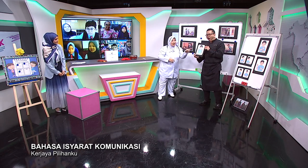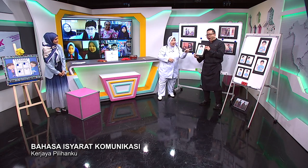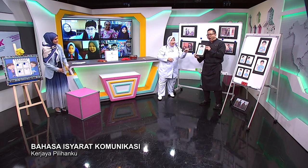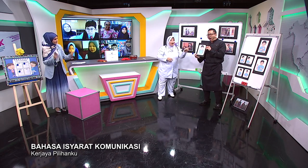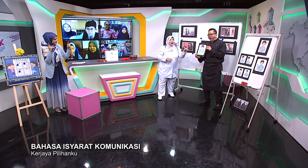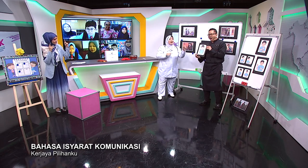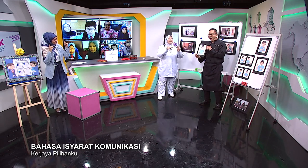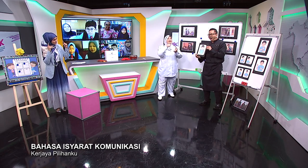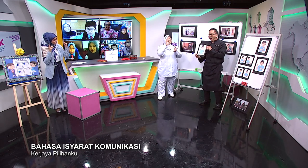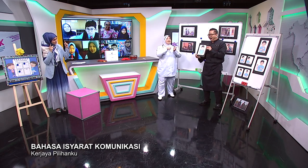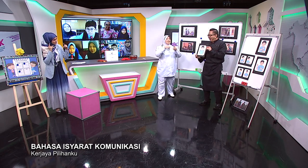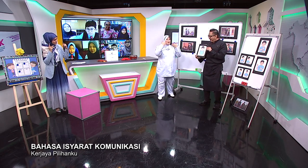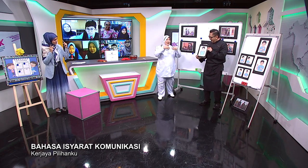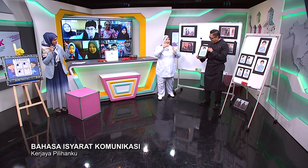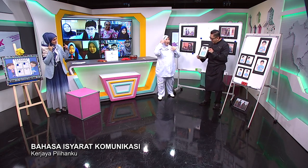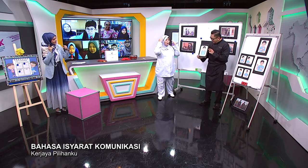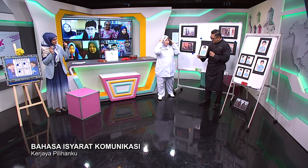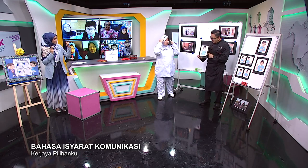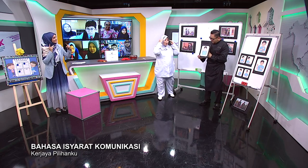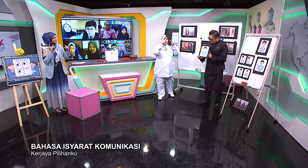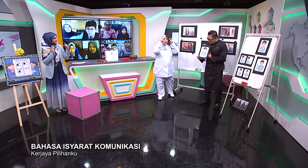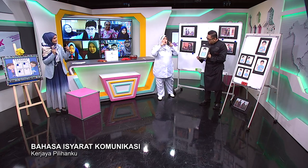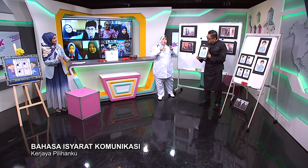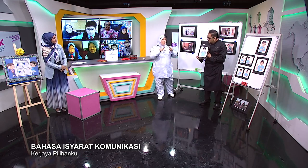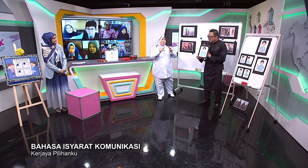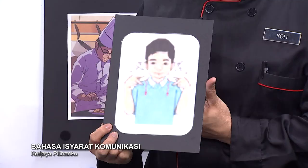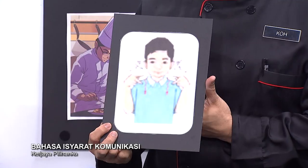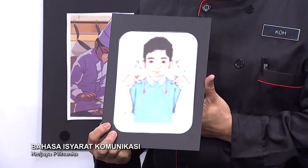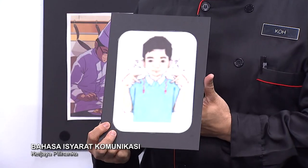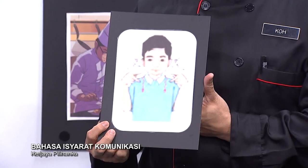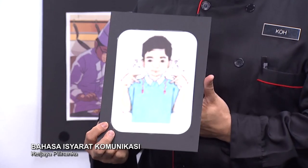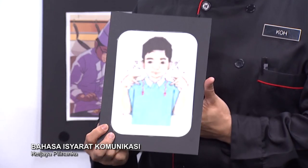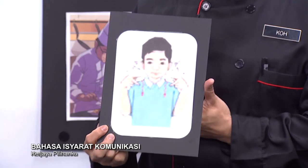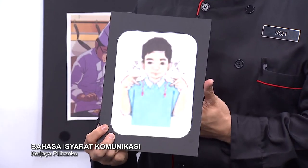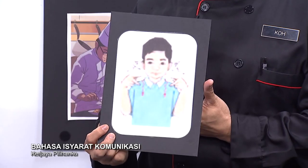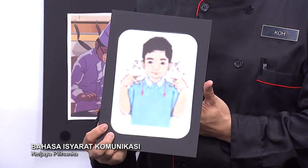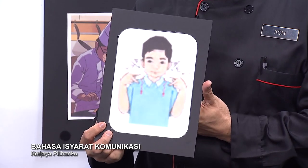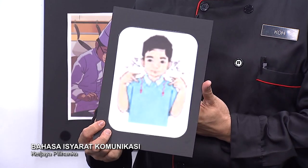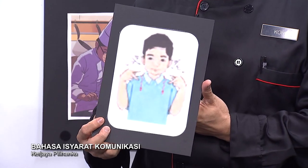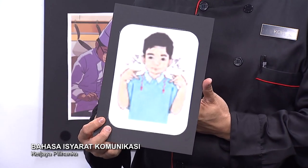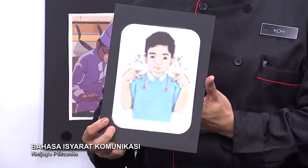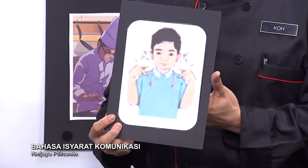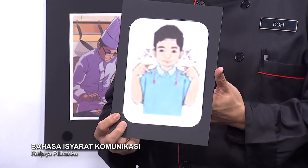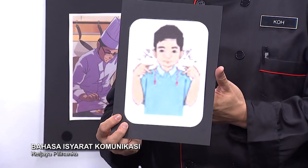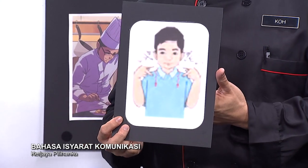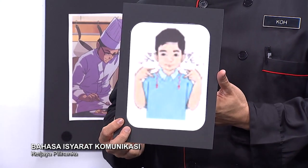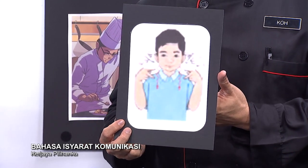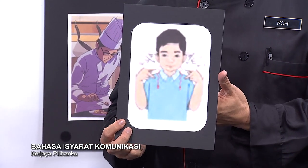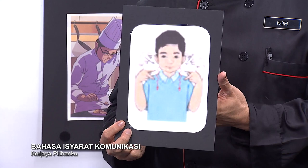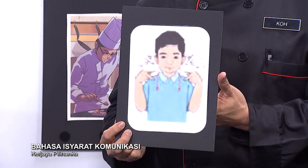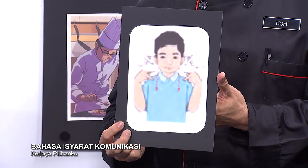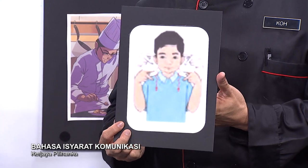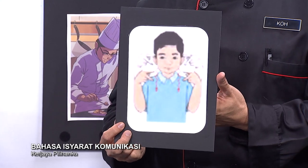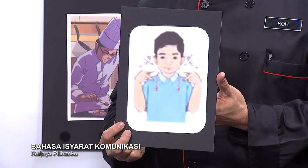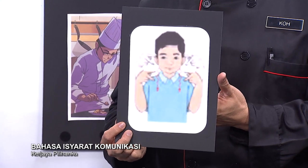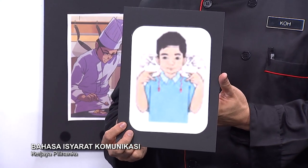Ha, ini sudah tahu peguam bagaimana je. Ha, bagaimana